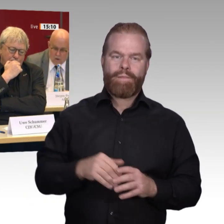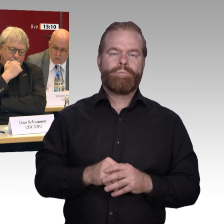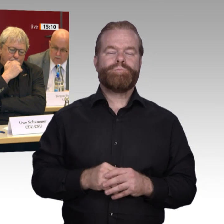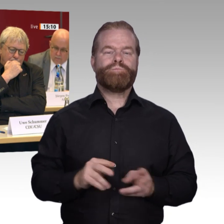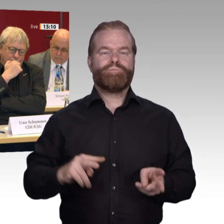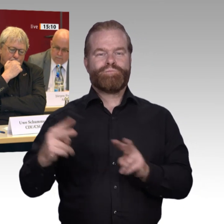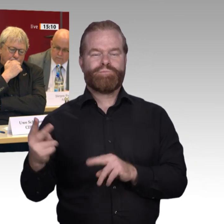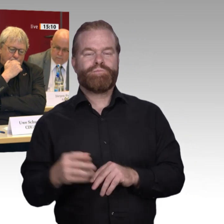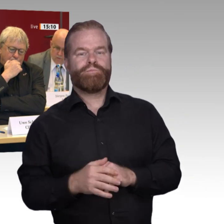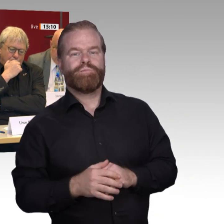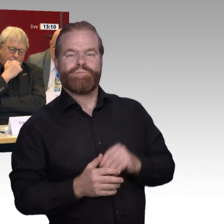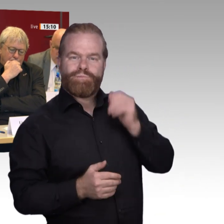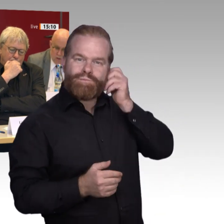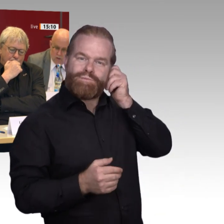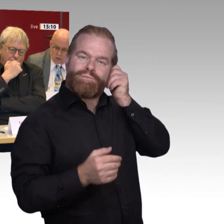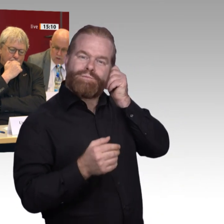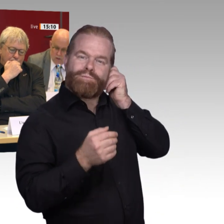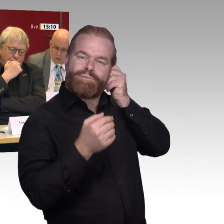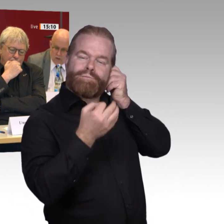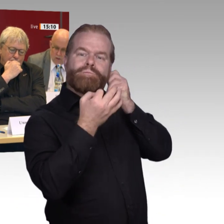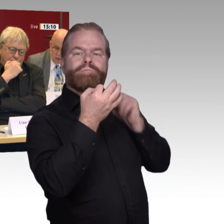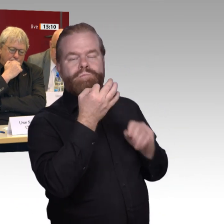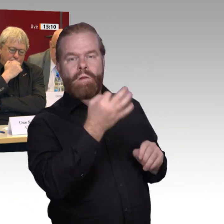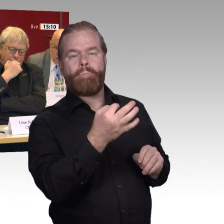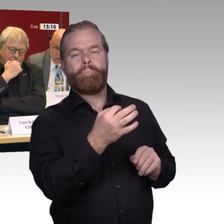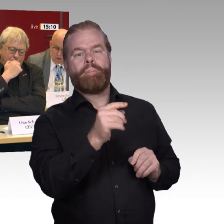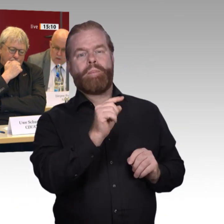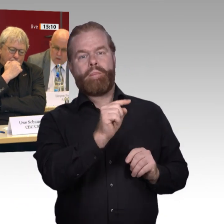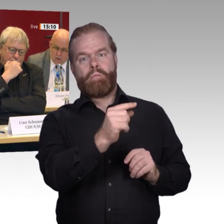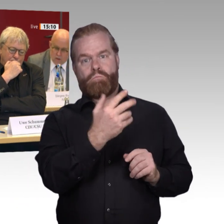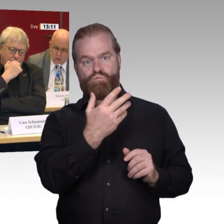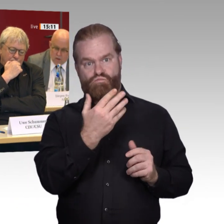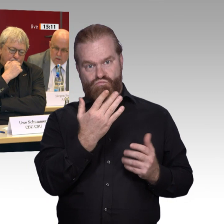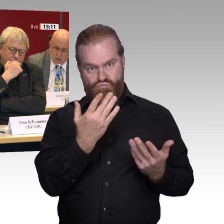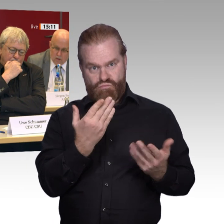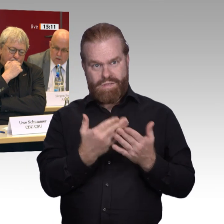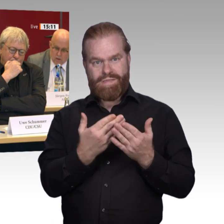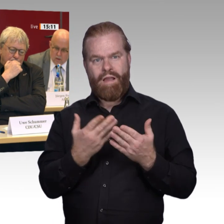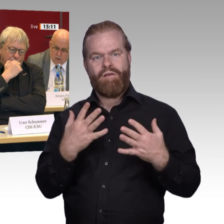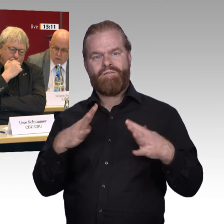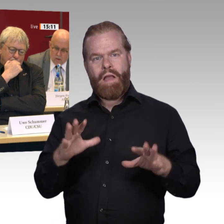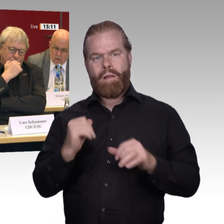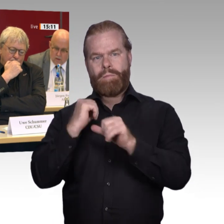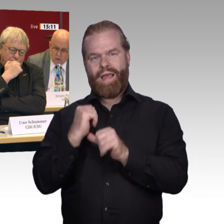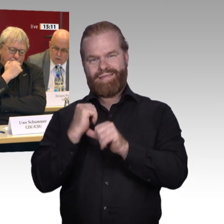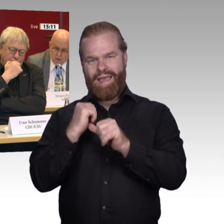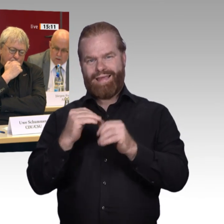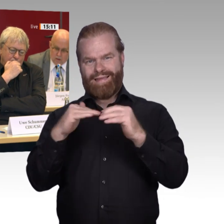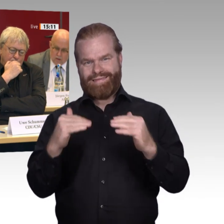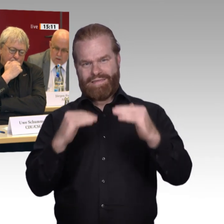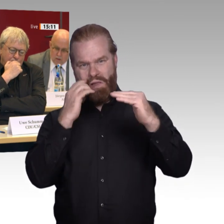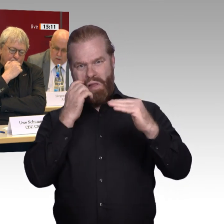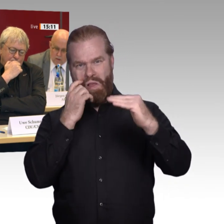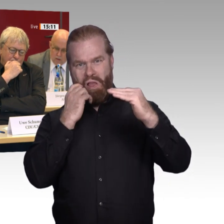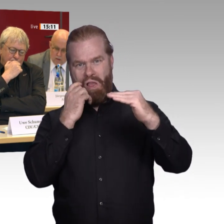angebracht, die Freibetragsgrenze in Höhe von 100.000 Euro aus der Grundsicherung im Alter und bei Erwerbsminderung auch hier anzuwenden